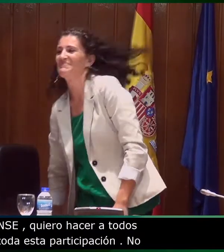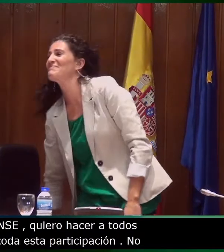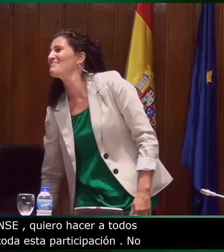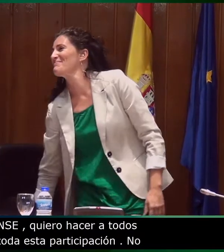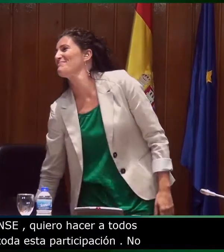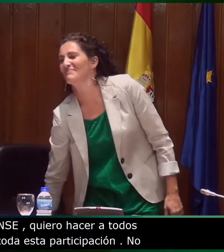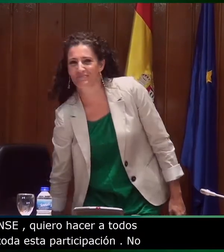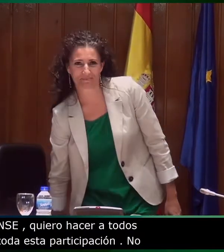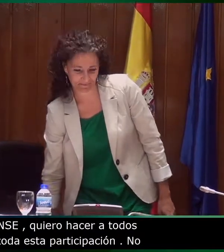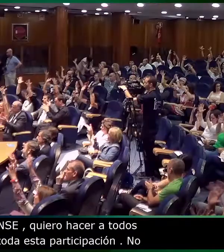Muchas gracias